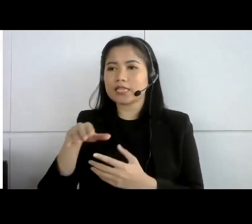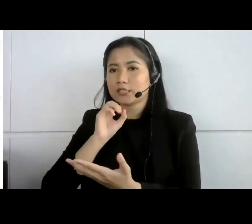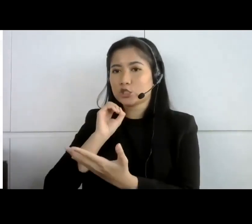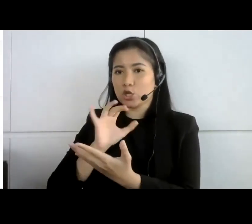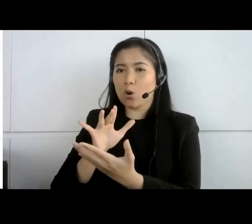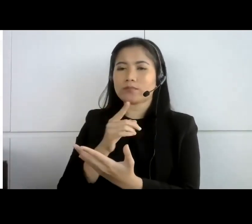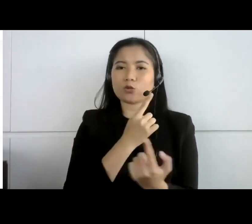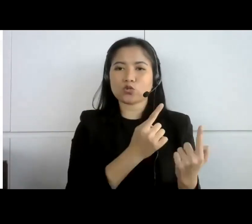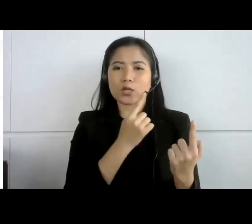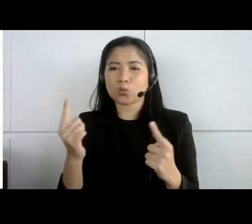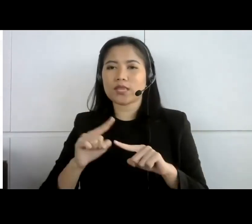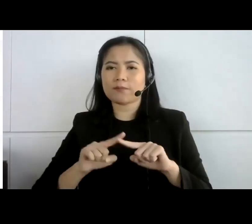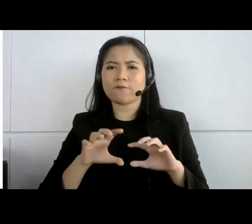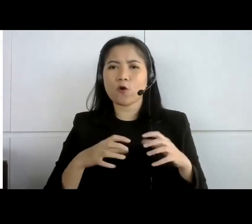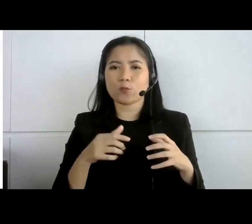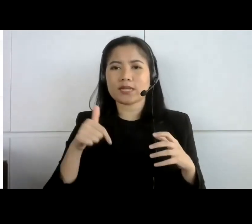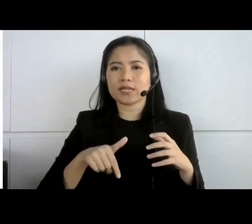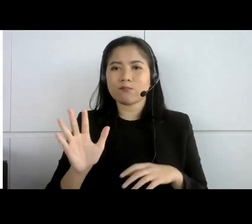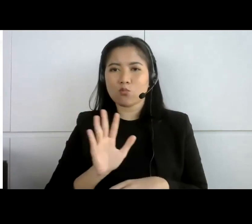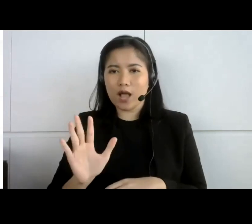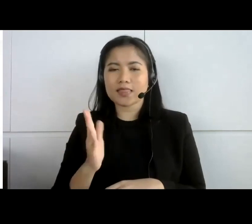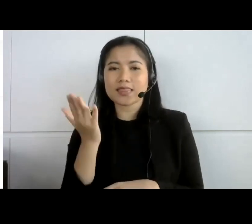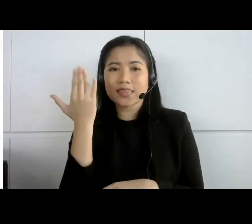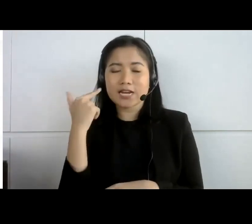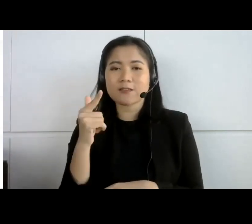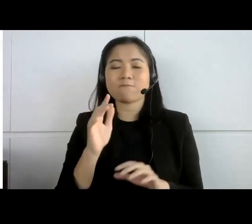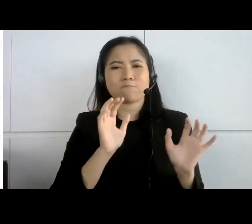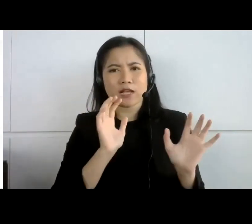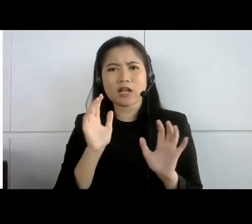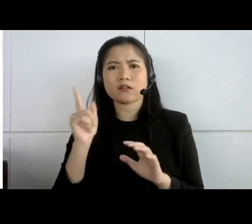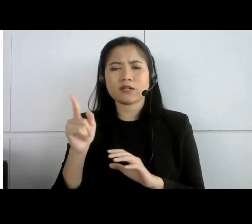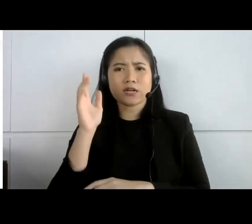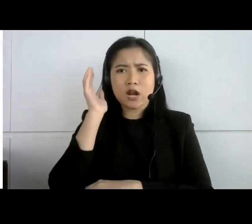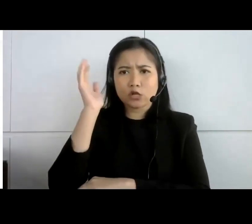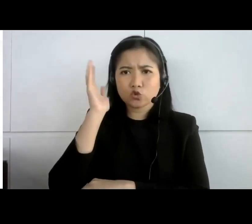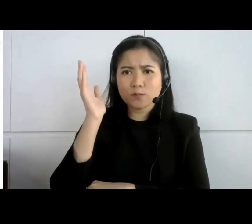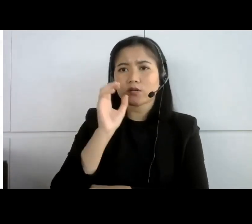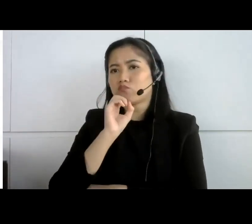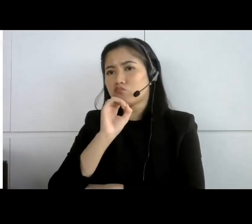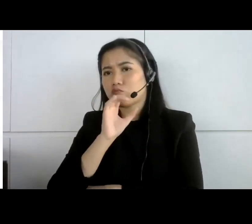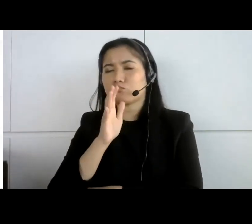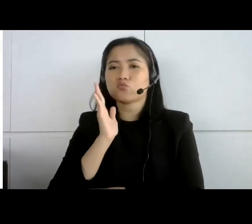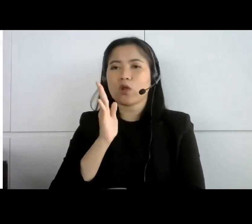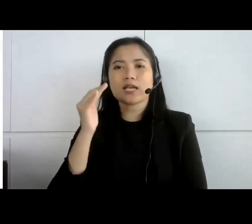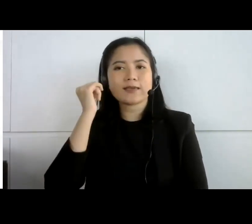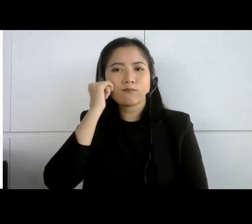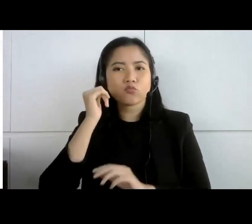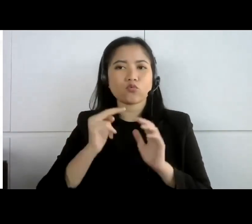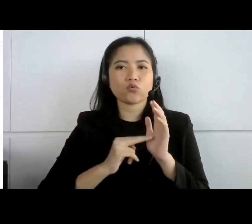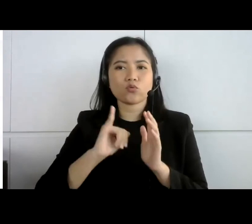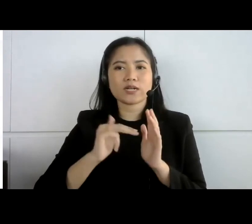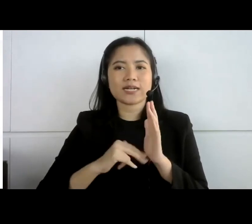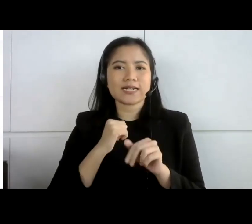forum ini. Sekali lagi, kita melihat tadi sudah banyak hal yang disampaikan oleh para narasumber, Ibu Ning juga. Jadi apa yang sudah